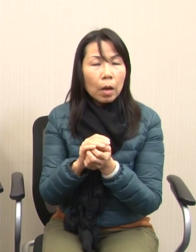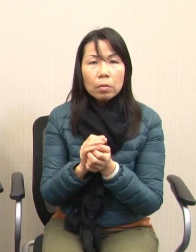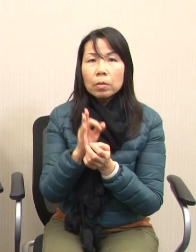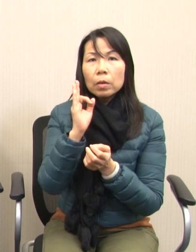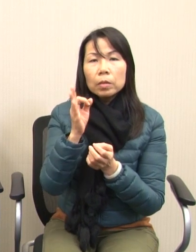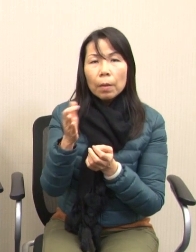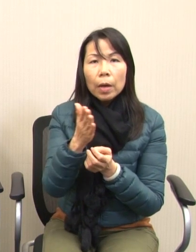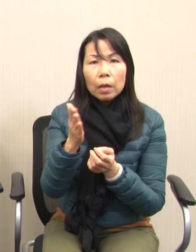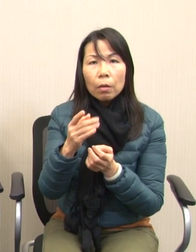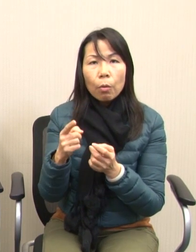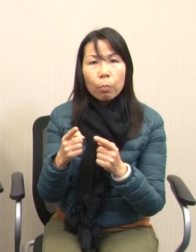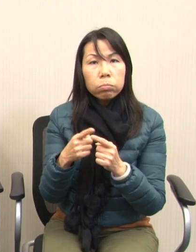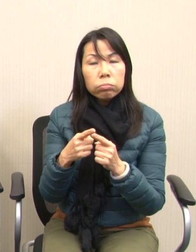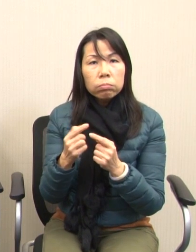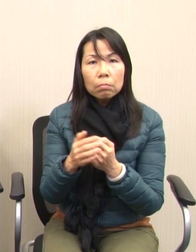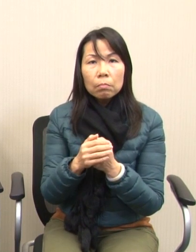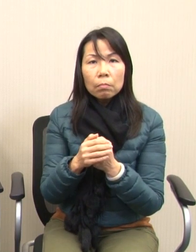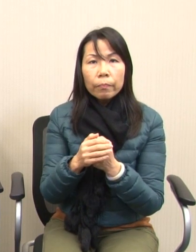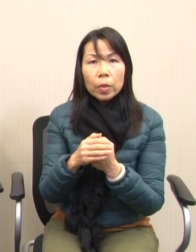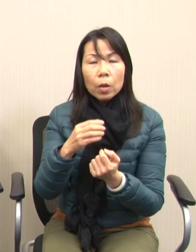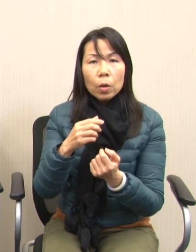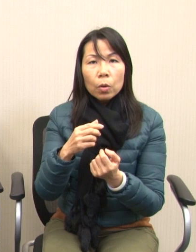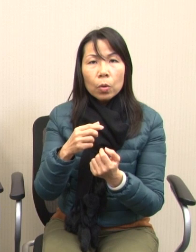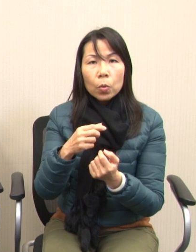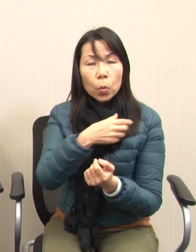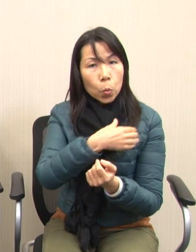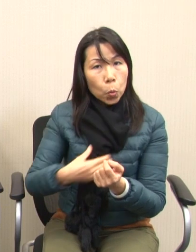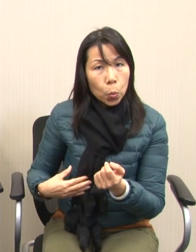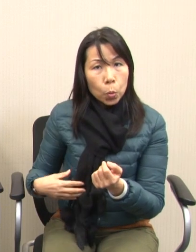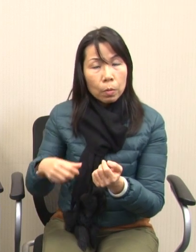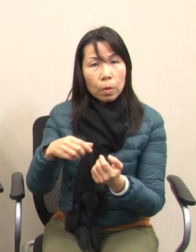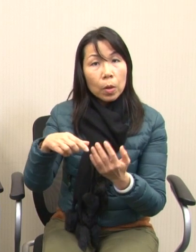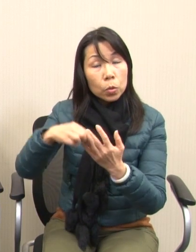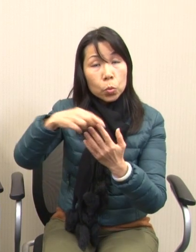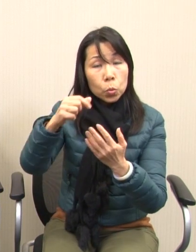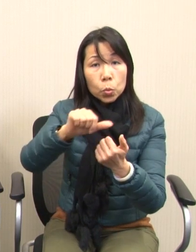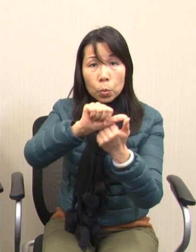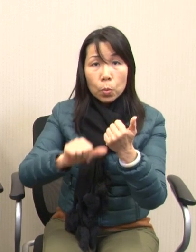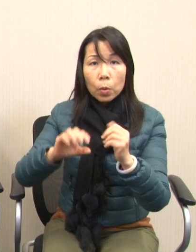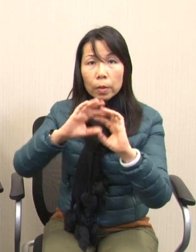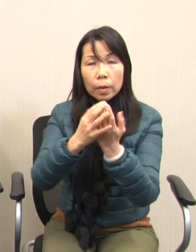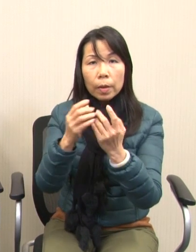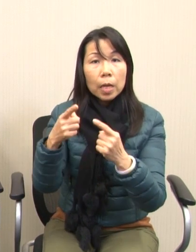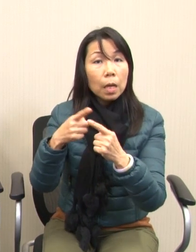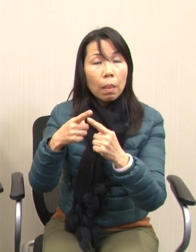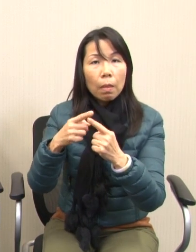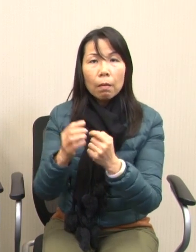謂叫做選委。 選委。 OK， 我話俾你聽，好